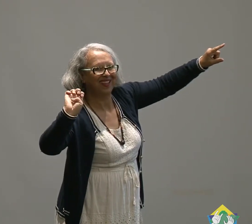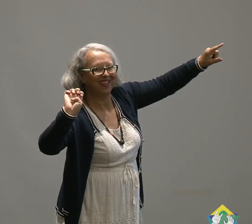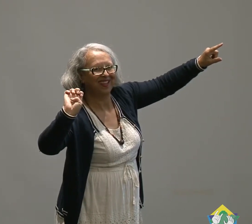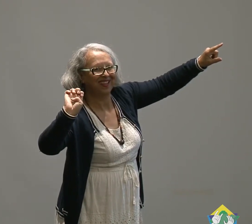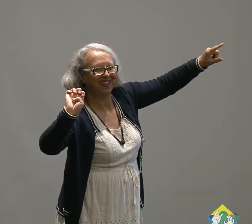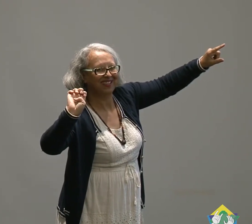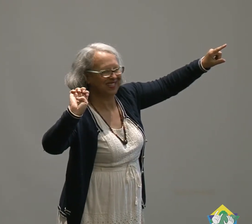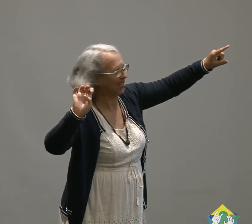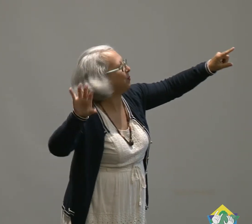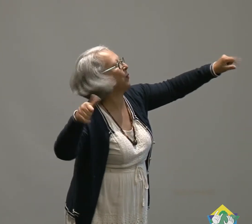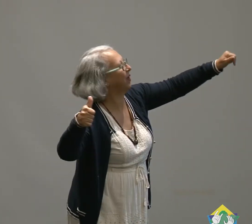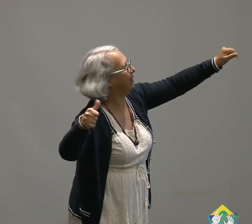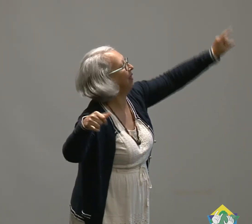Em Saterê Mauê,